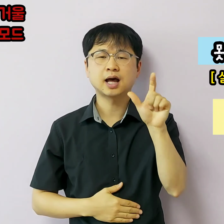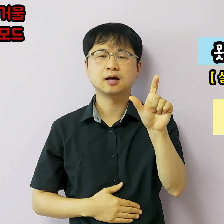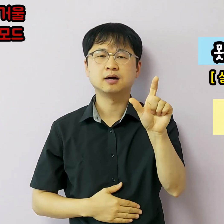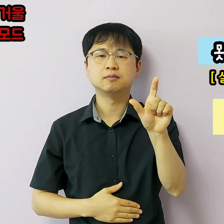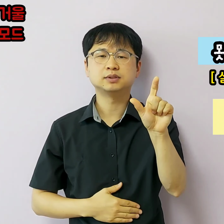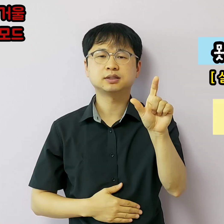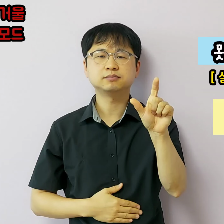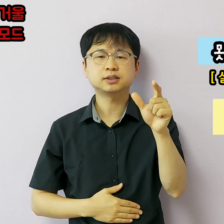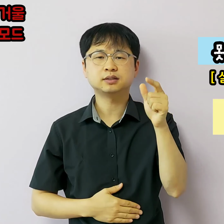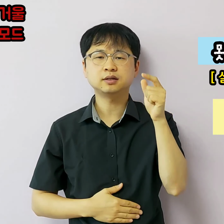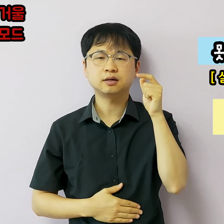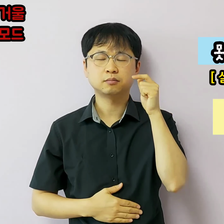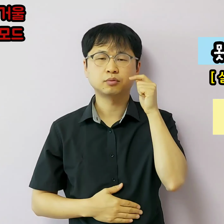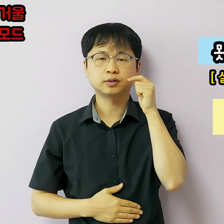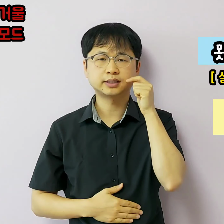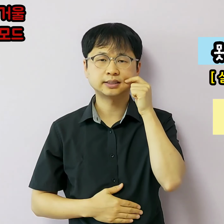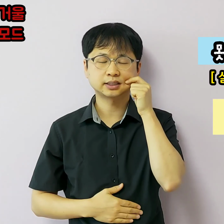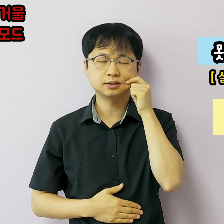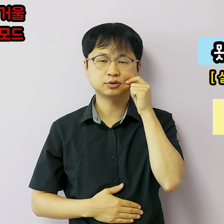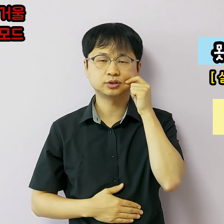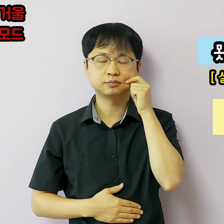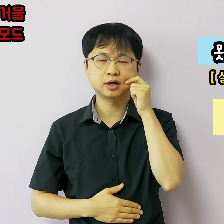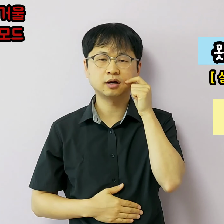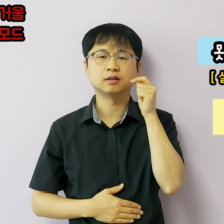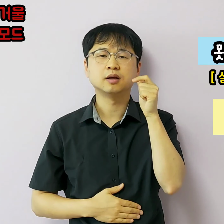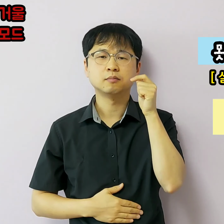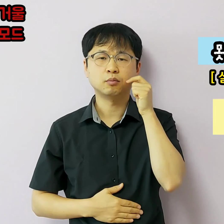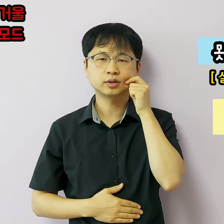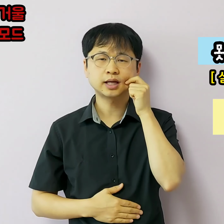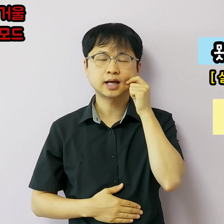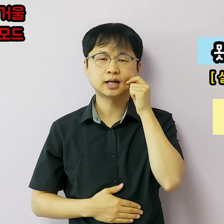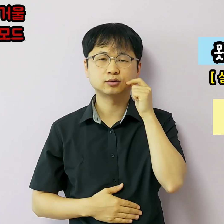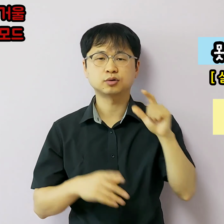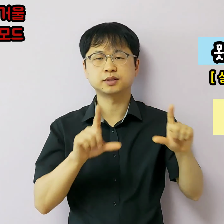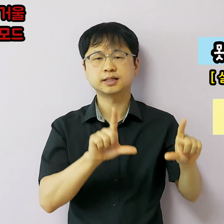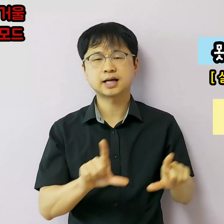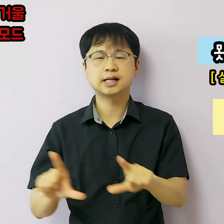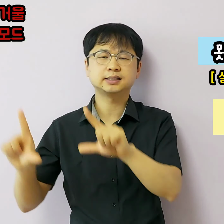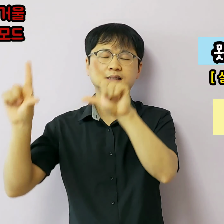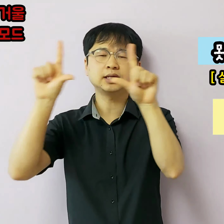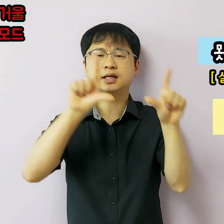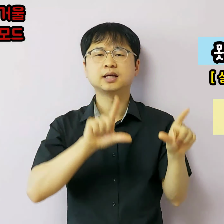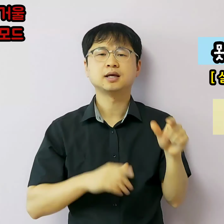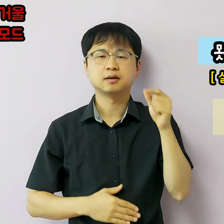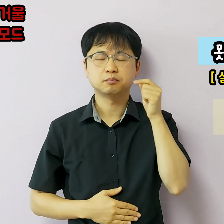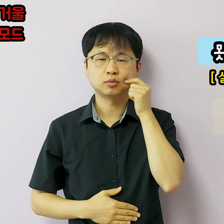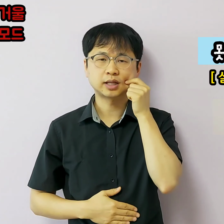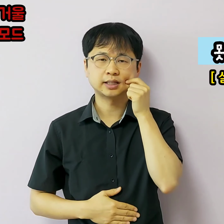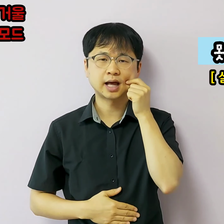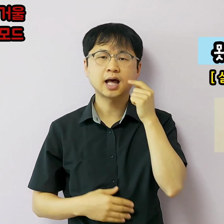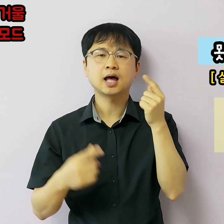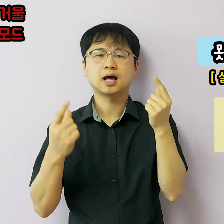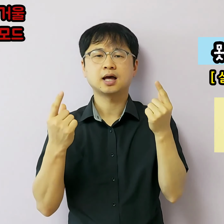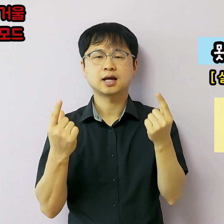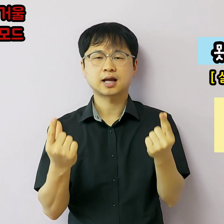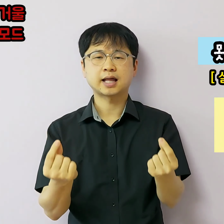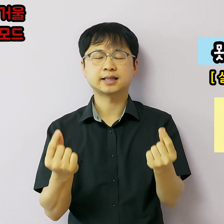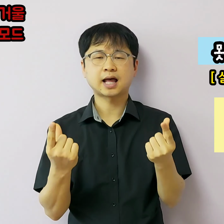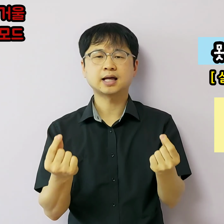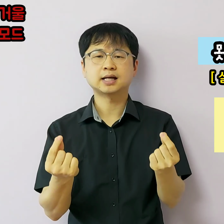못하다. 엄지검지를 볼을 살짝 집어주시면 못하다라는 수어입니다. 살지 못하다, 같다.